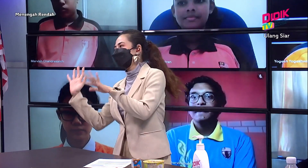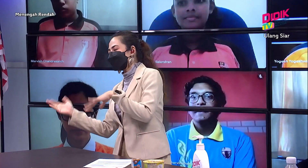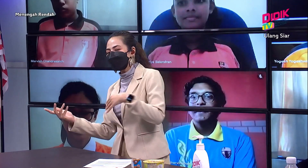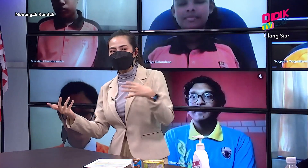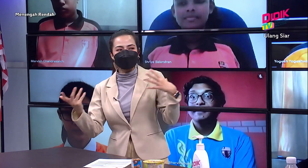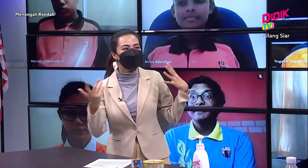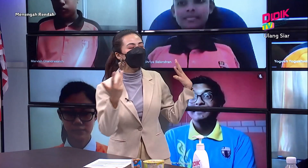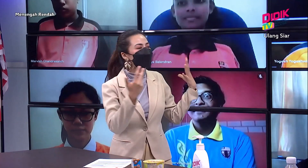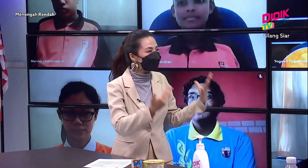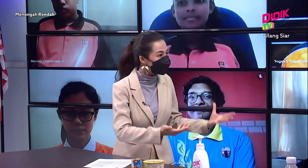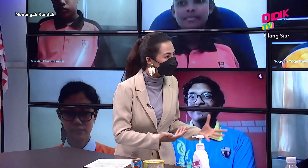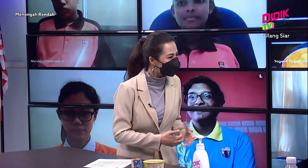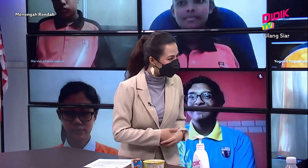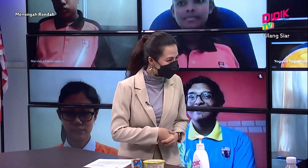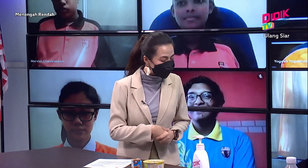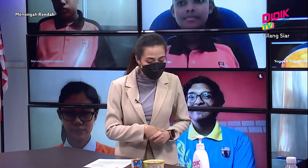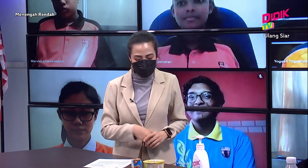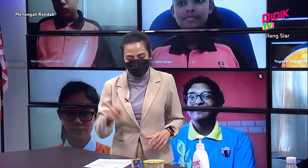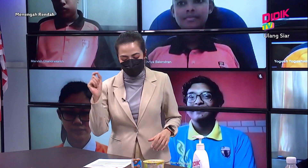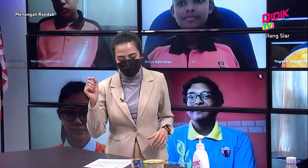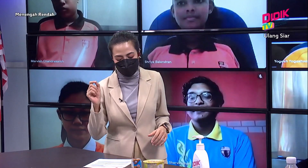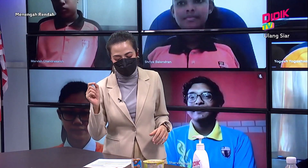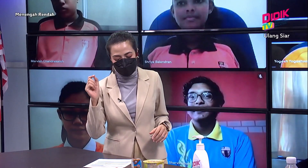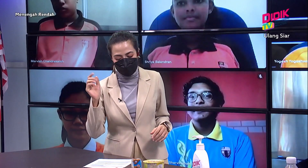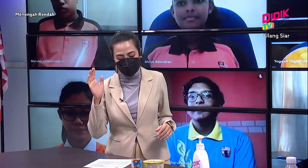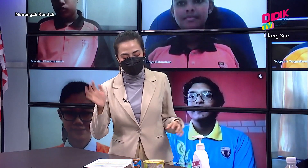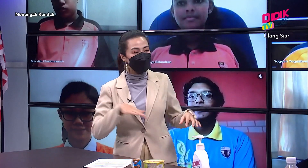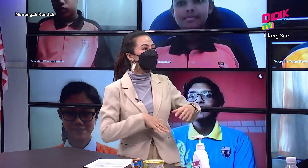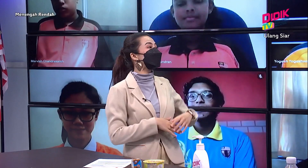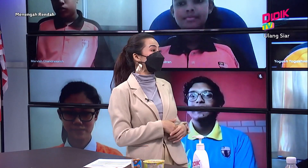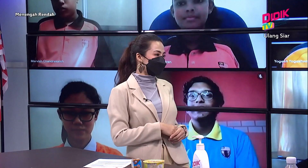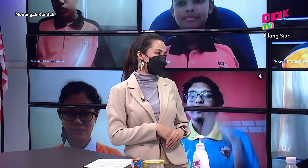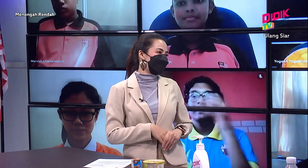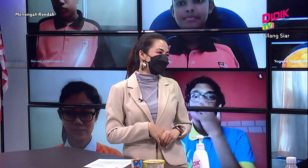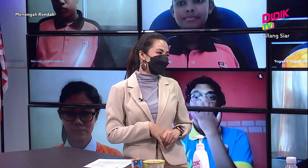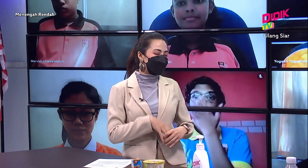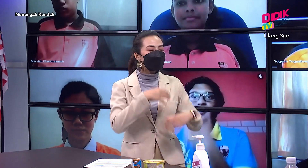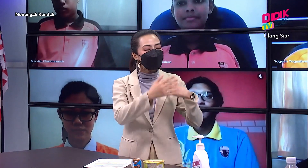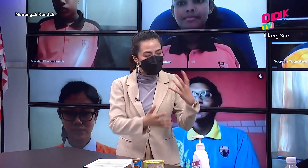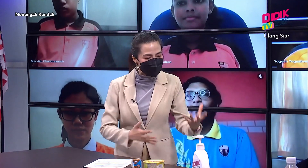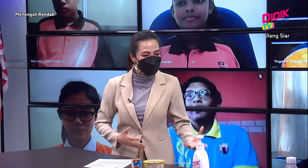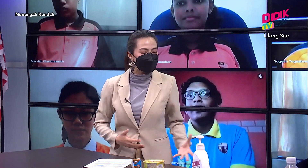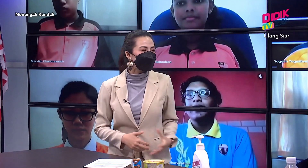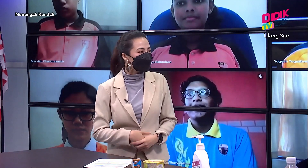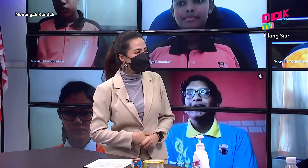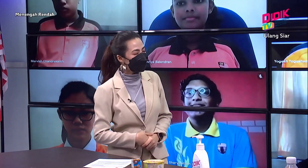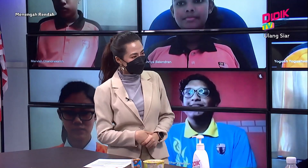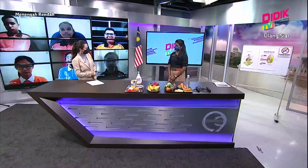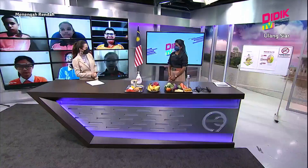dan juga pembelajaran kita pada hari ini dengan topiknya gaya hidup sihat dan selamat. Ya, betul. Apa yang akan kita belajar sama-sama hari ini,